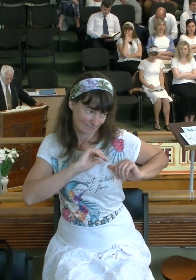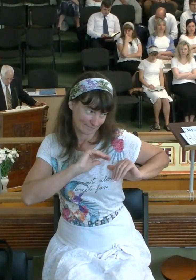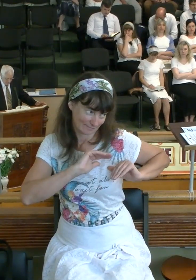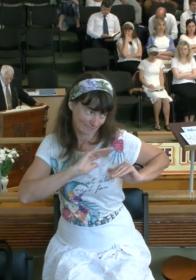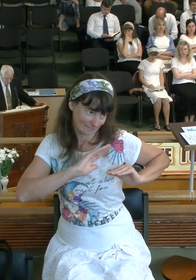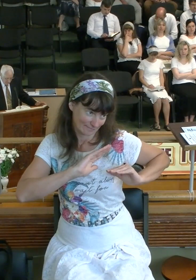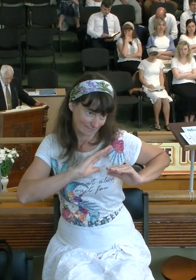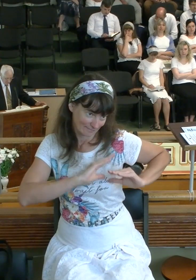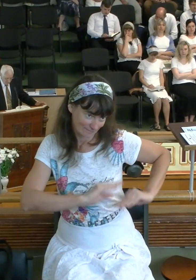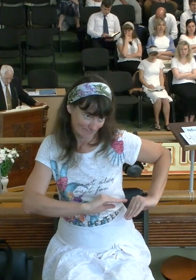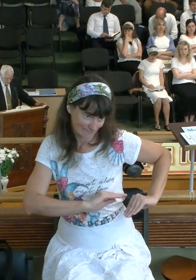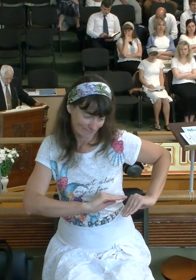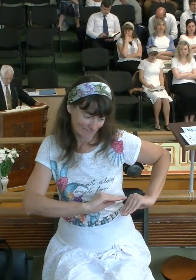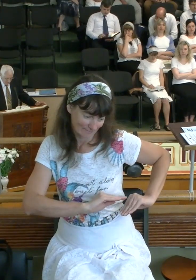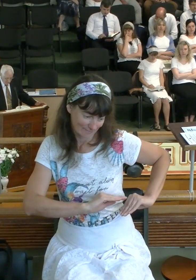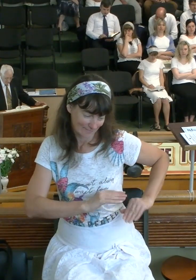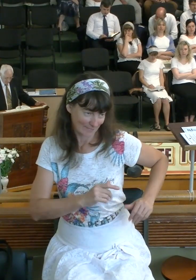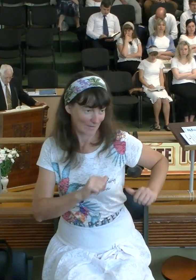живы будете.